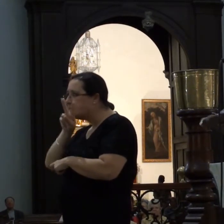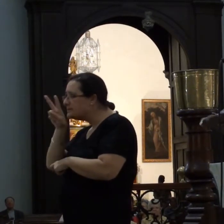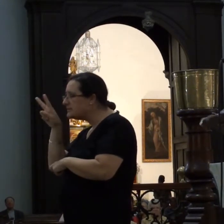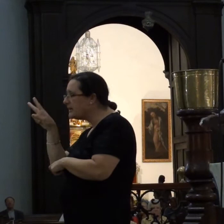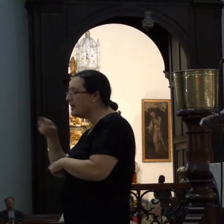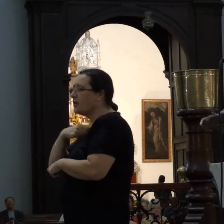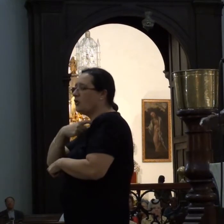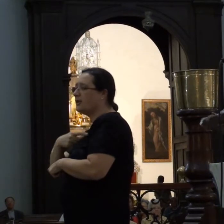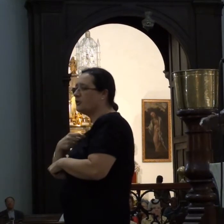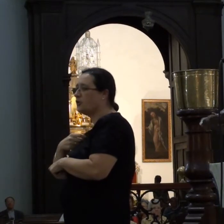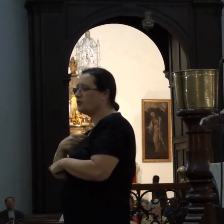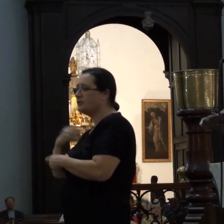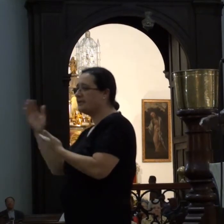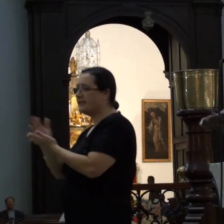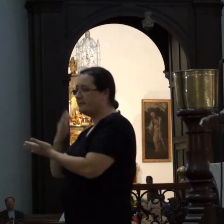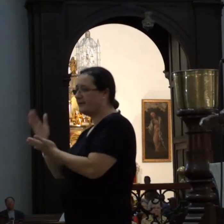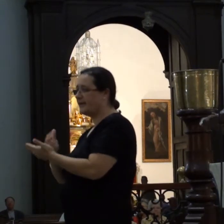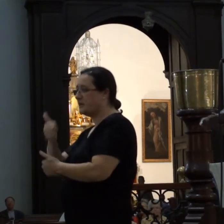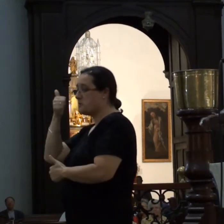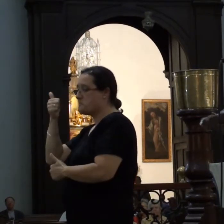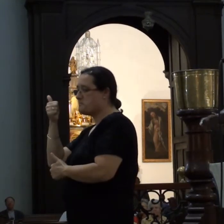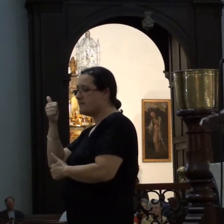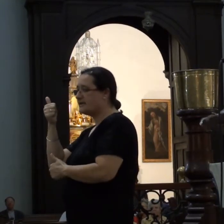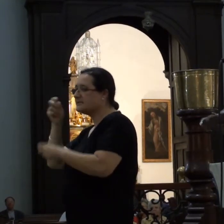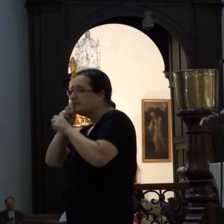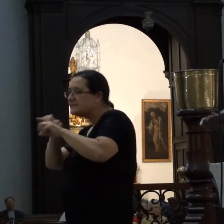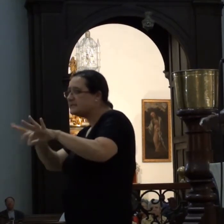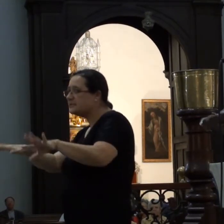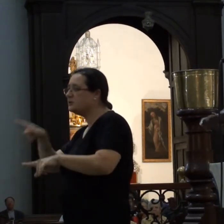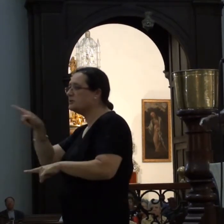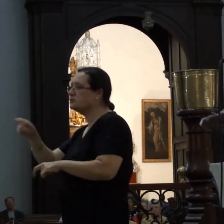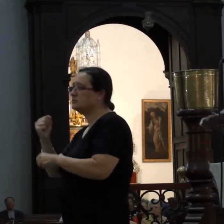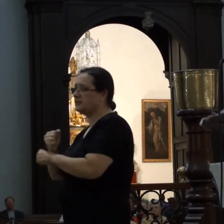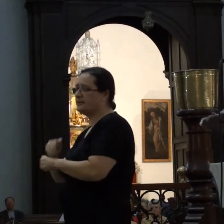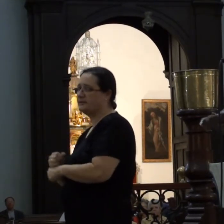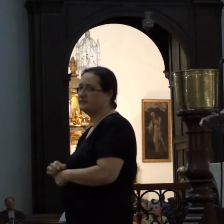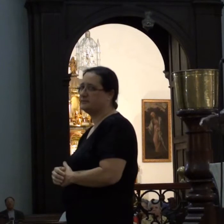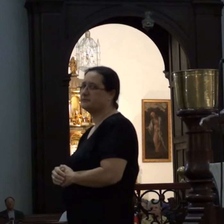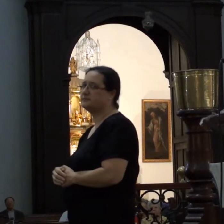del Evangelio más eclesial en su ejercicio